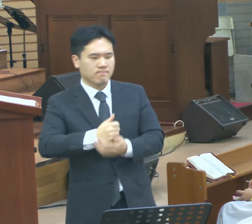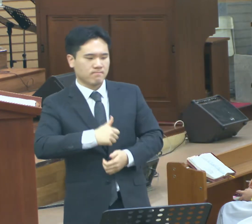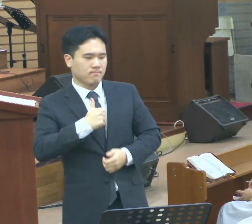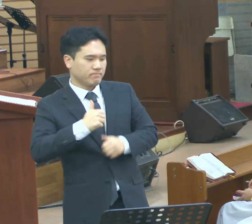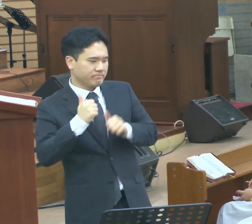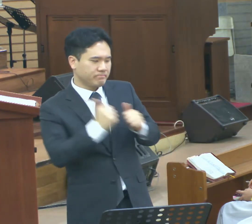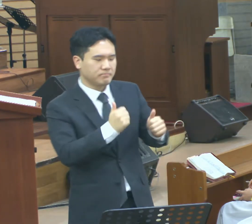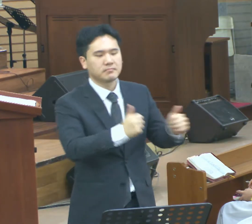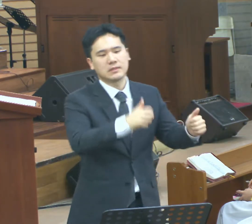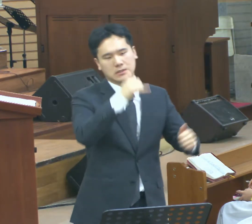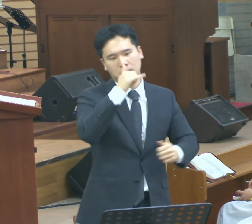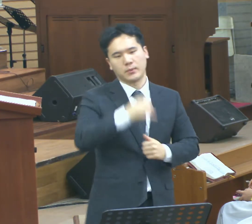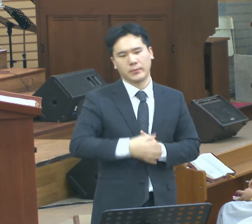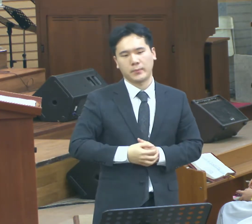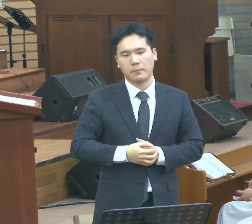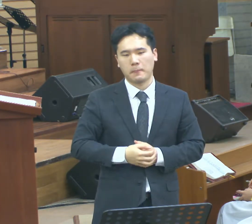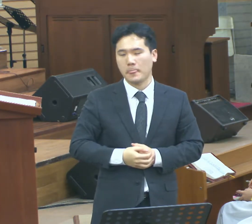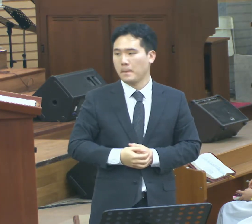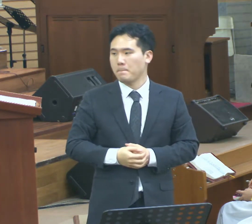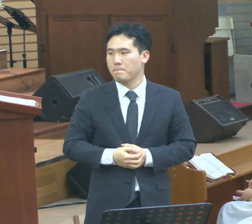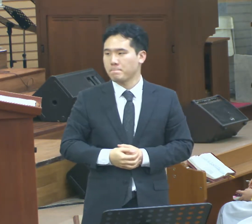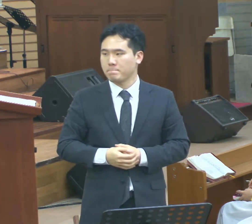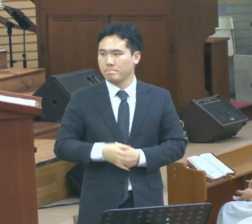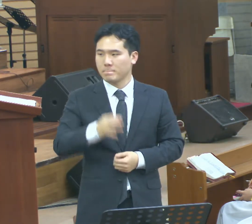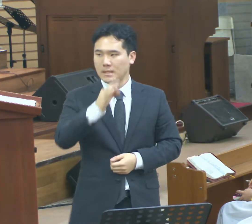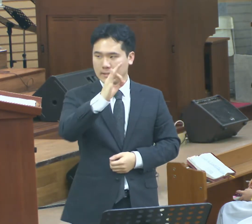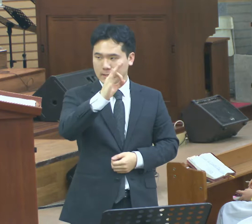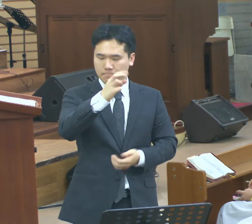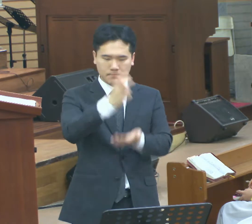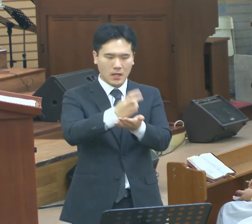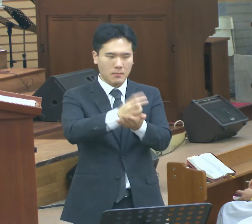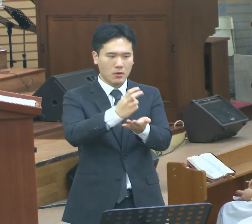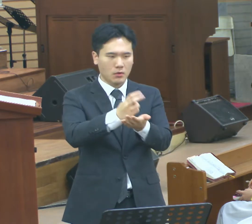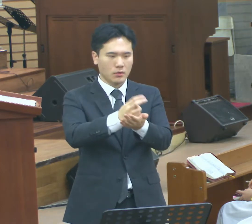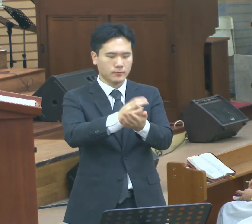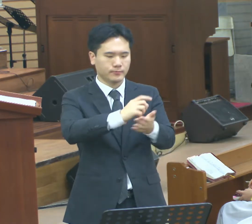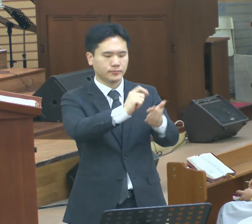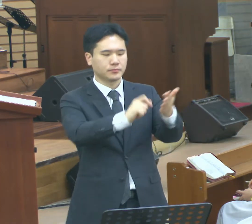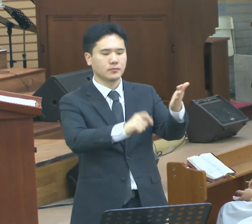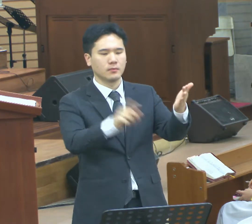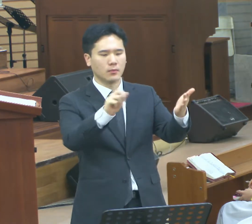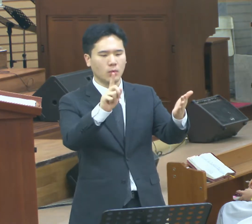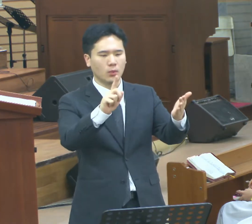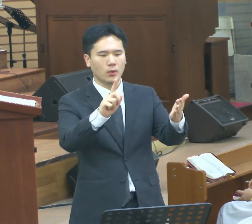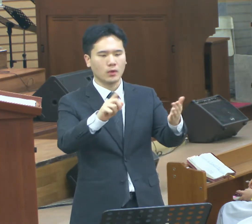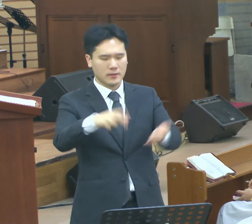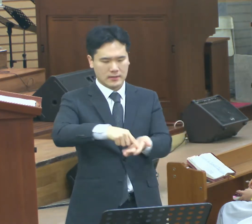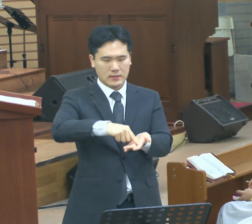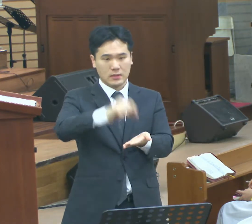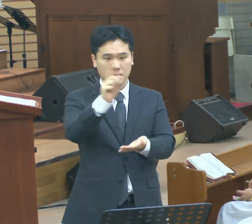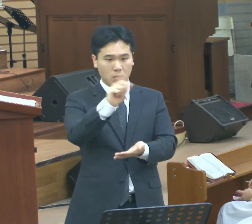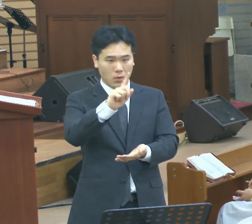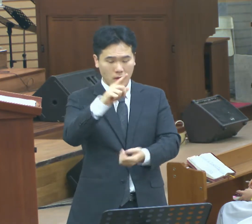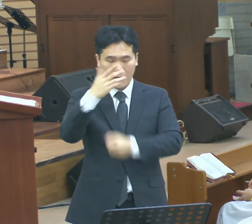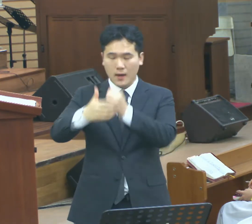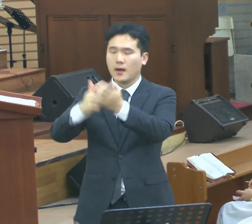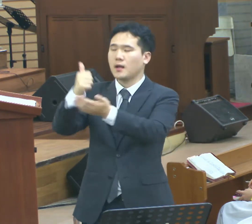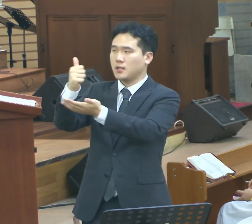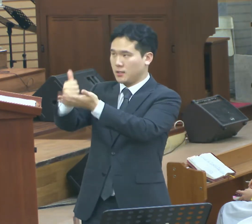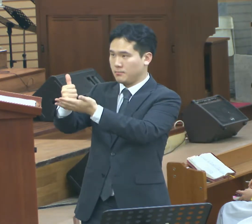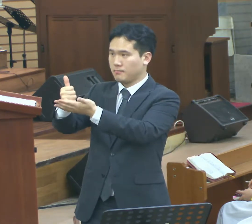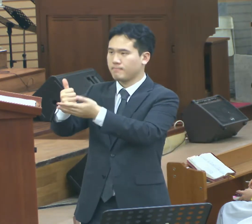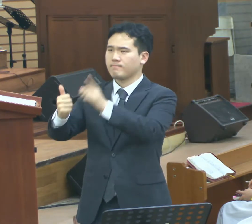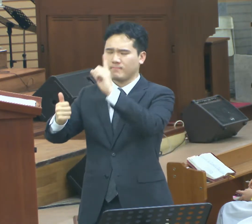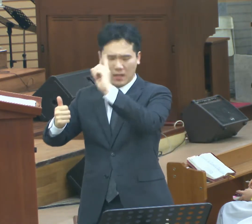십계명은 하나님을 어떻게 대접해야 되는가? 한 분이라는 걸 기억하라는 거예요. 형상을 만들지 말고